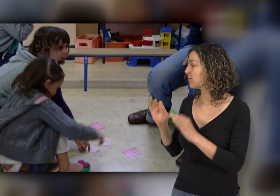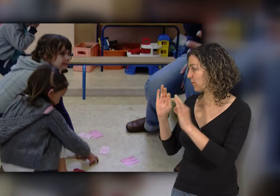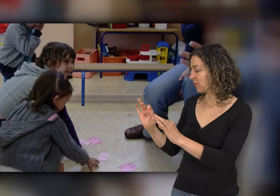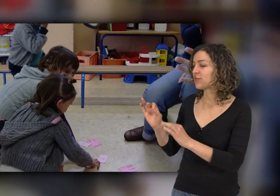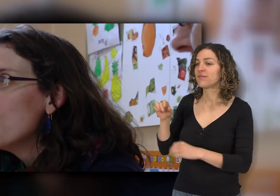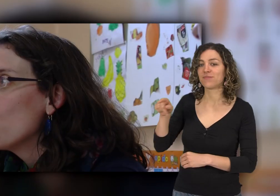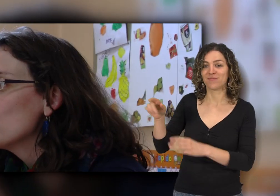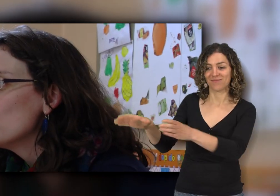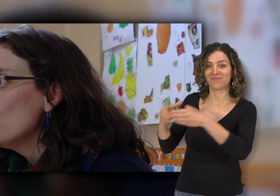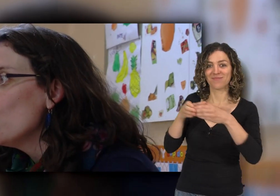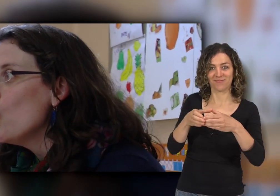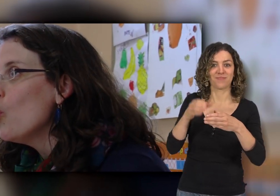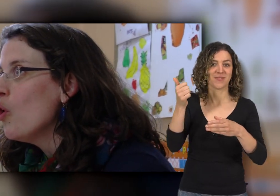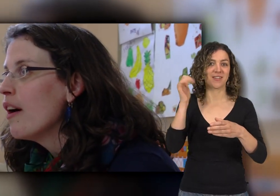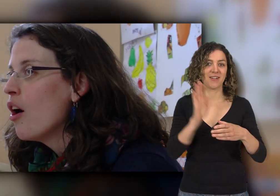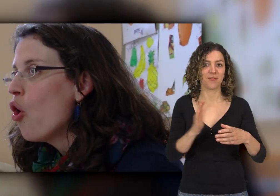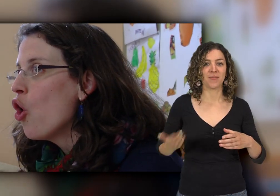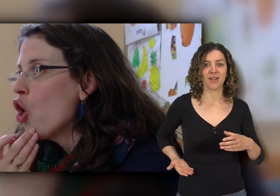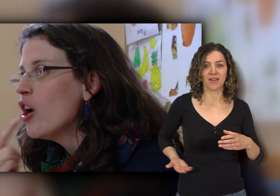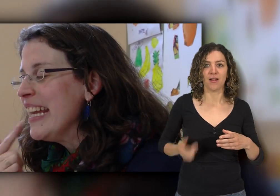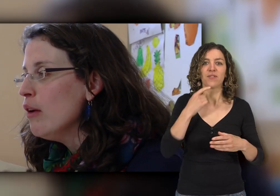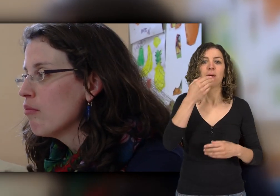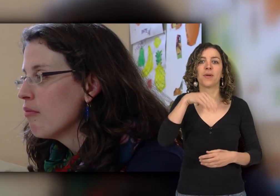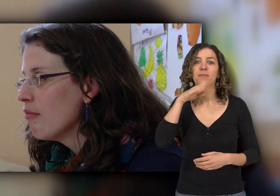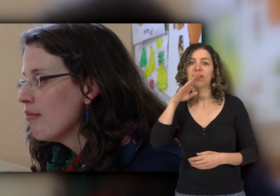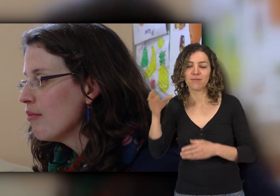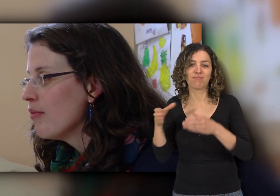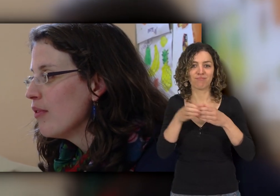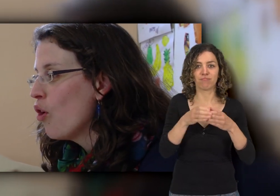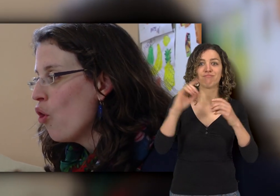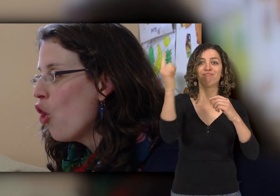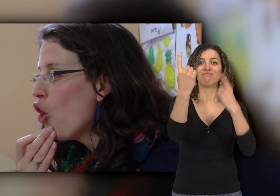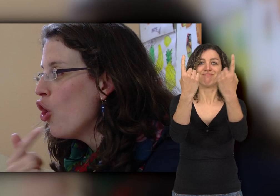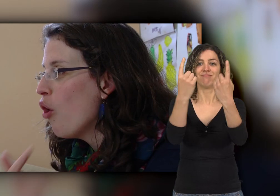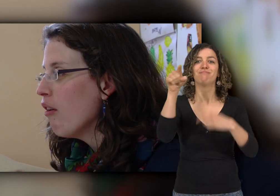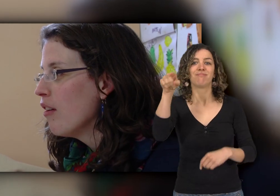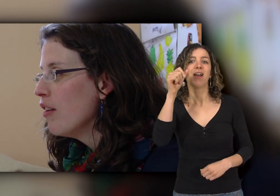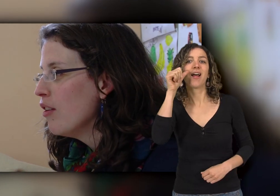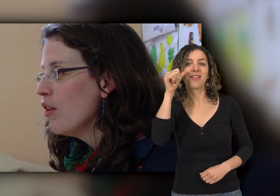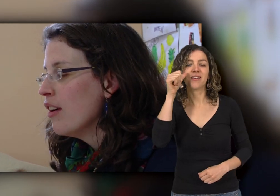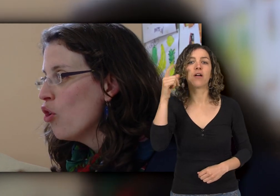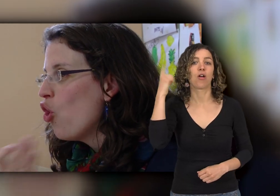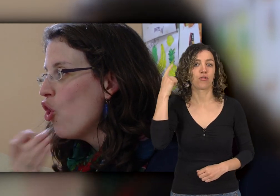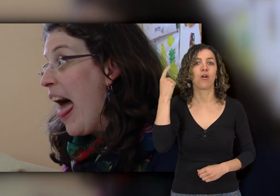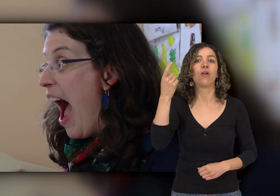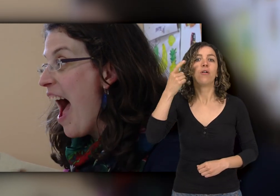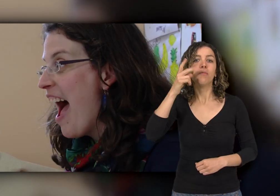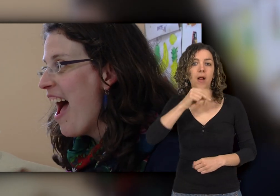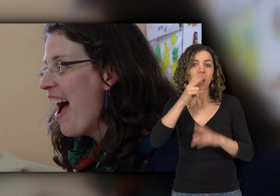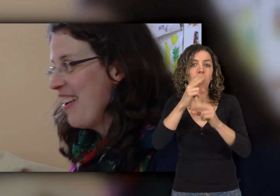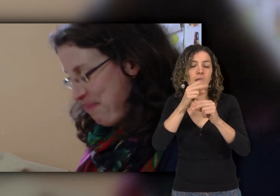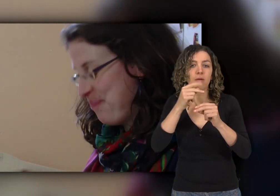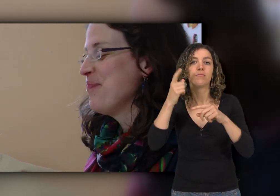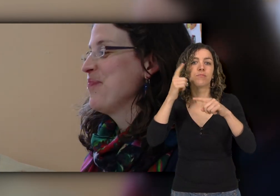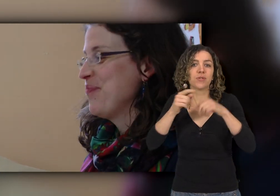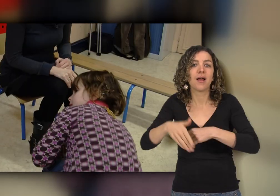et sinon. Tu as tout à fait raison, Gilles. Mais j'ai mis cette séquence ici pour garder une certaine chronologie dans mon montage. Il s'agit d'un cours qui a